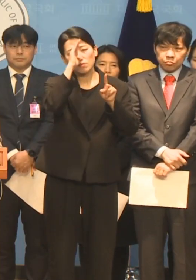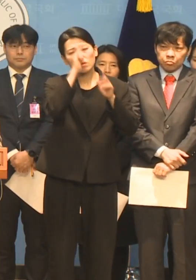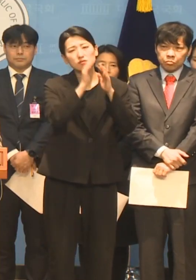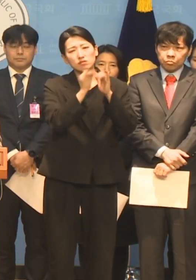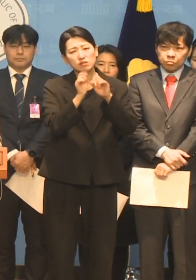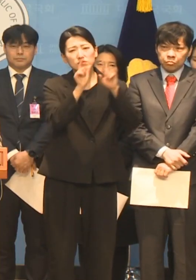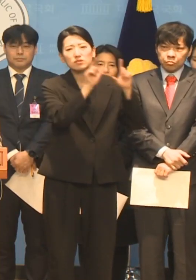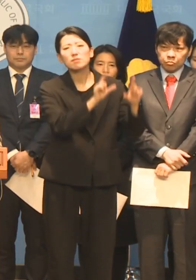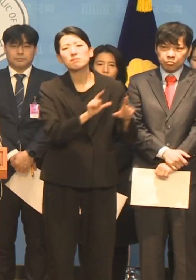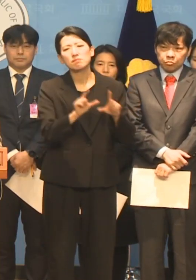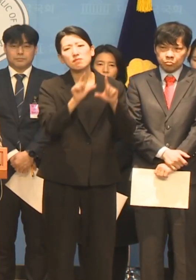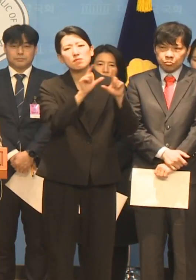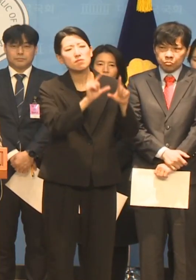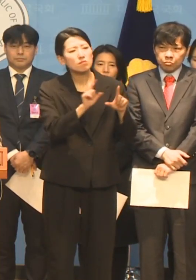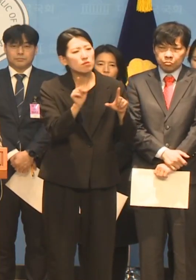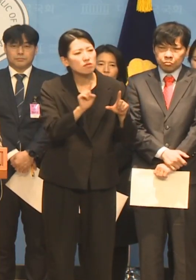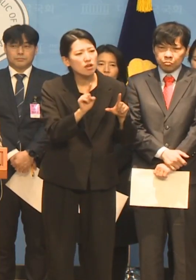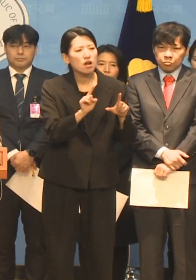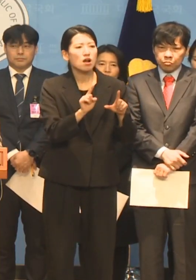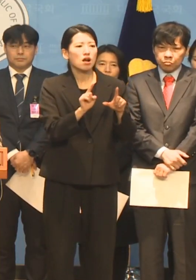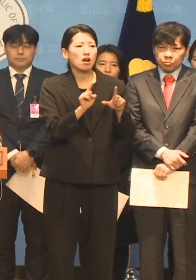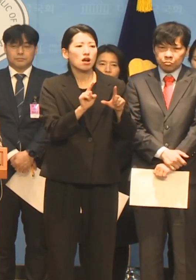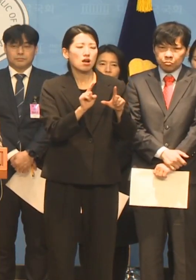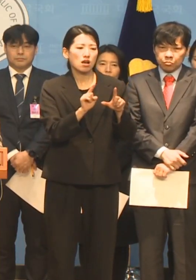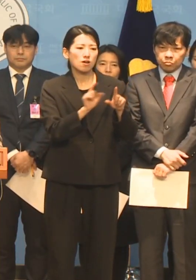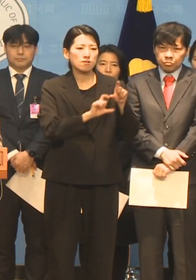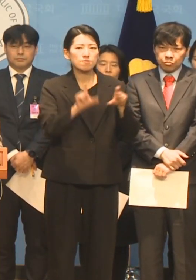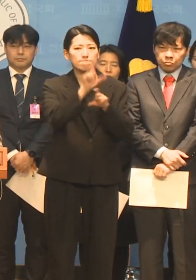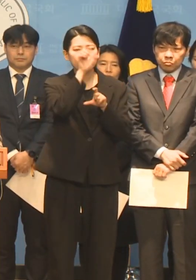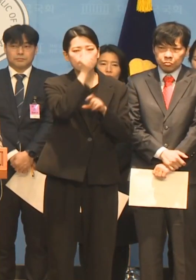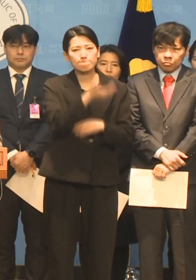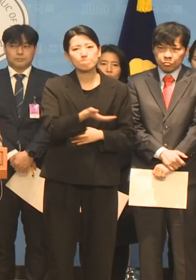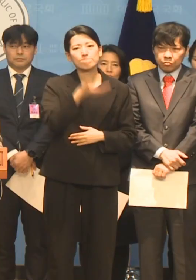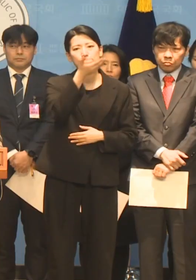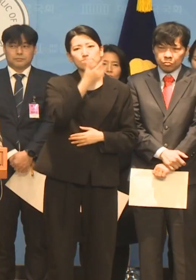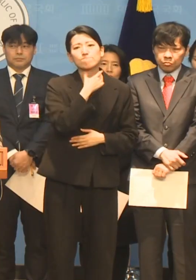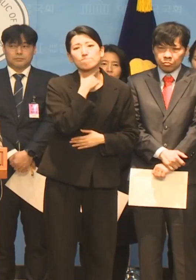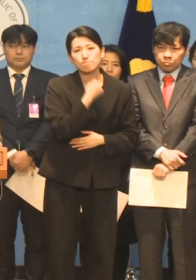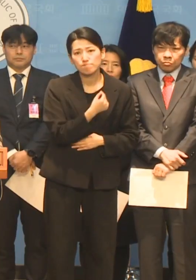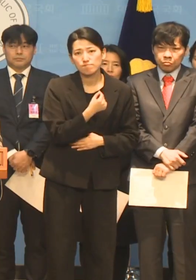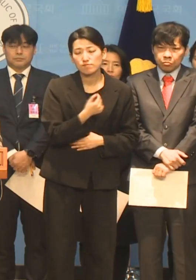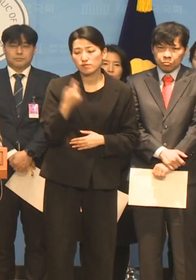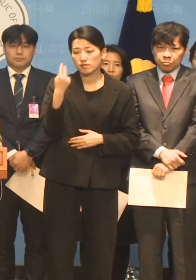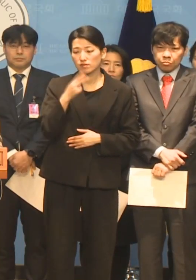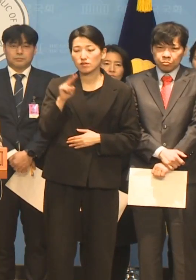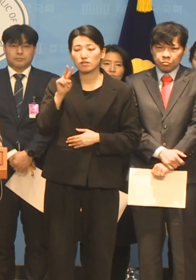삶을 실질적으로 개선하겠다는 의지로 이미